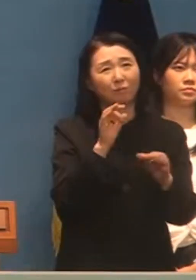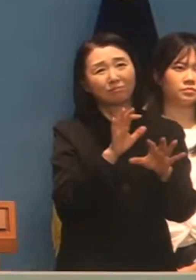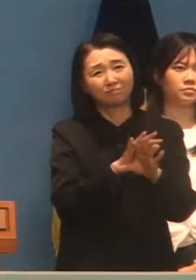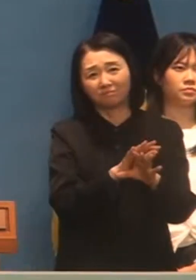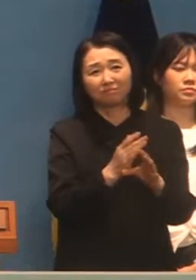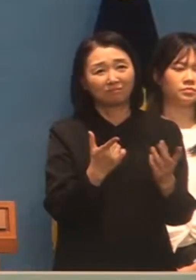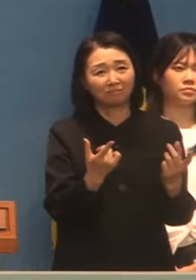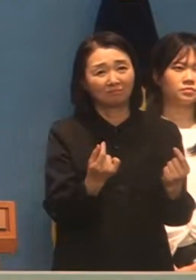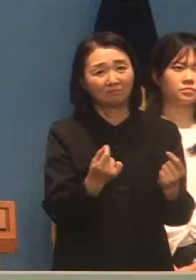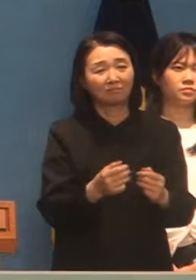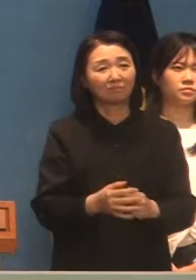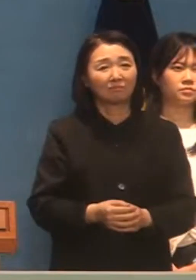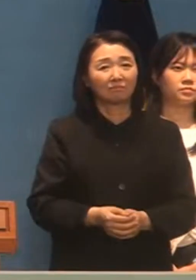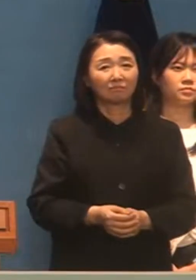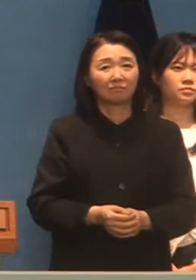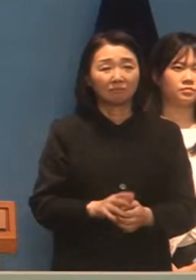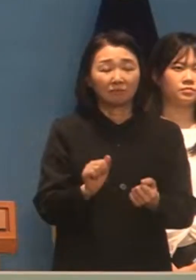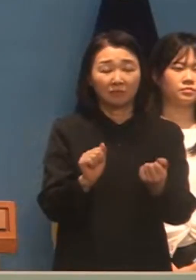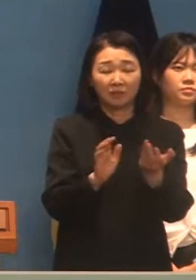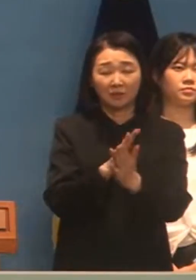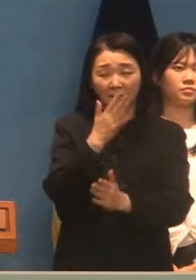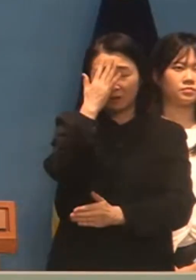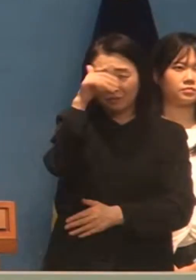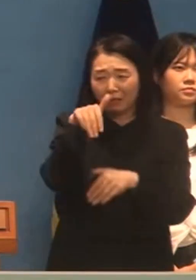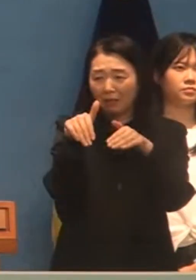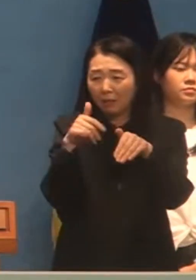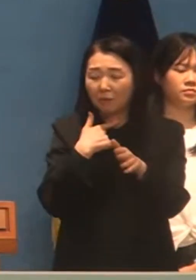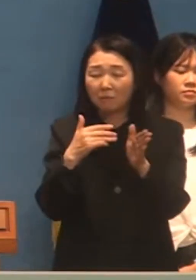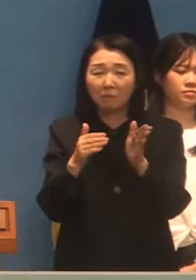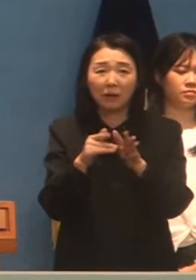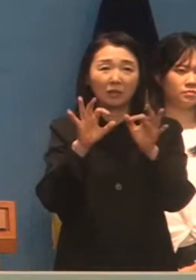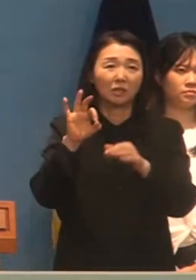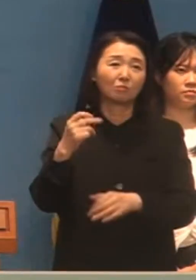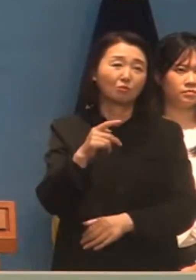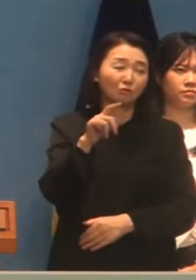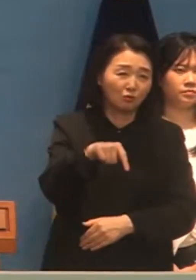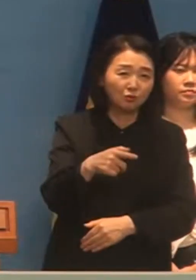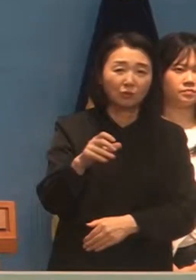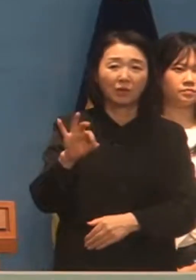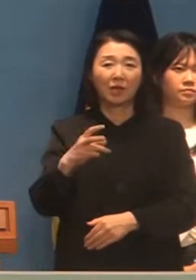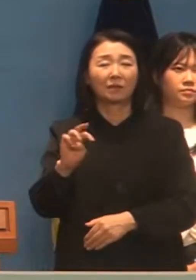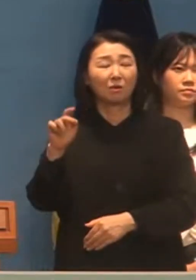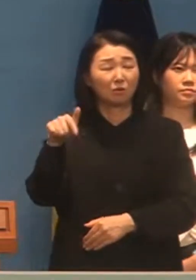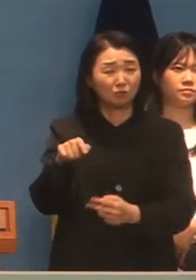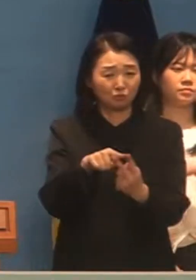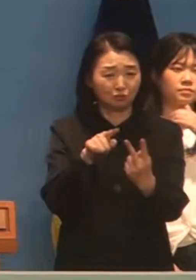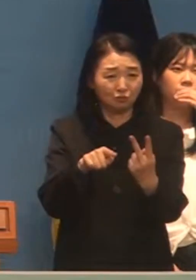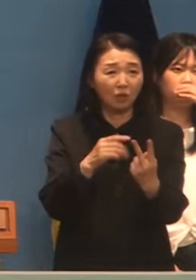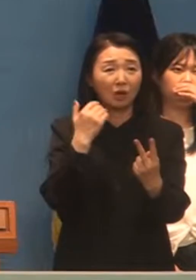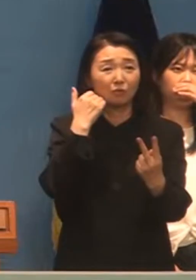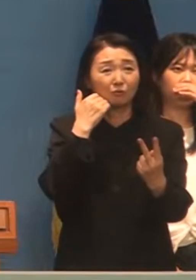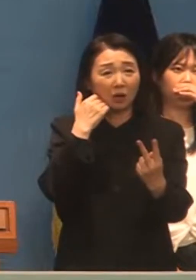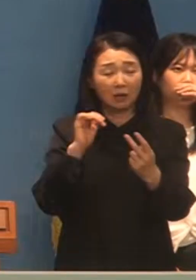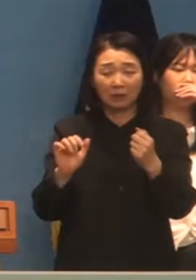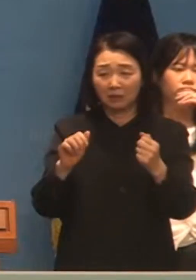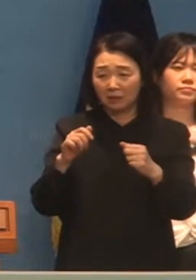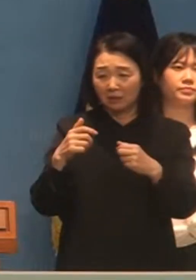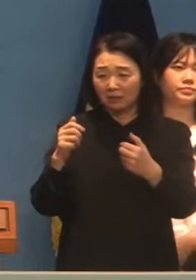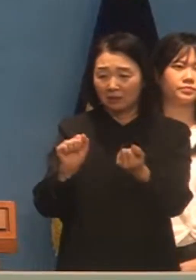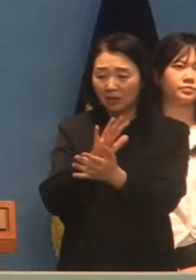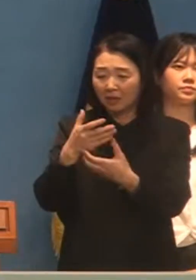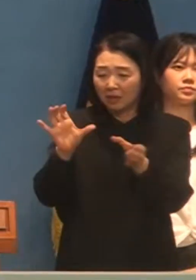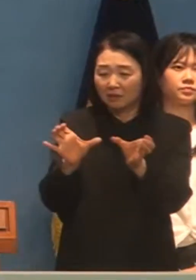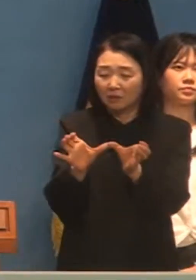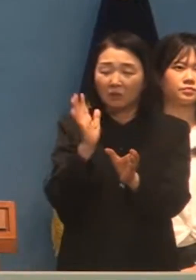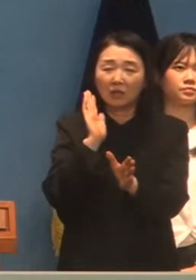실종되다시피 했습니다. 내란 수계의 하수인들이었던 김문수 그리고 한덕수 중에 누가 내란 정당의